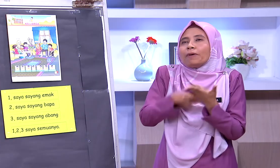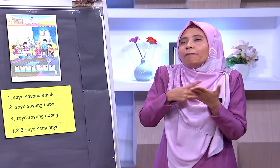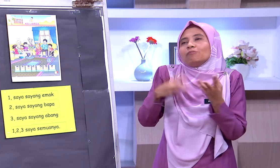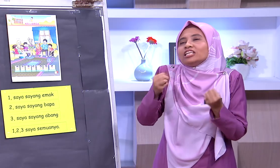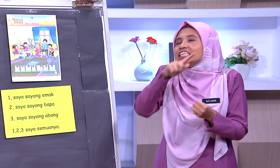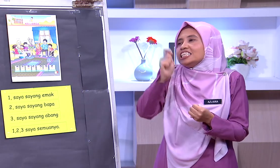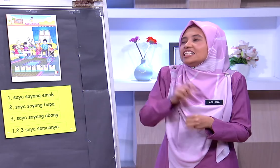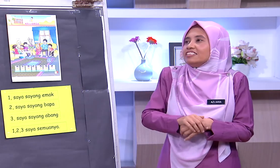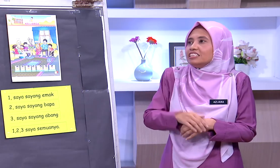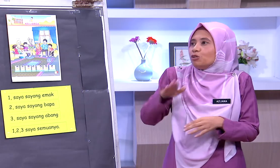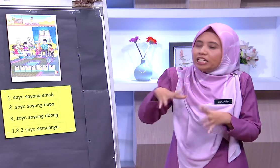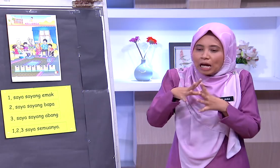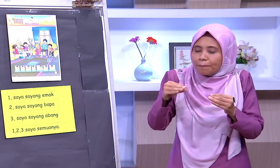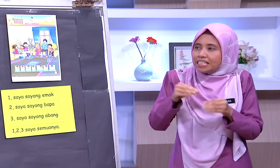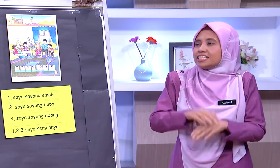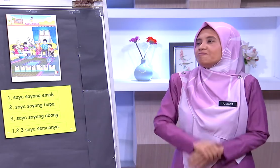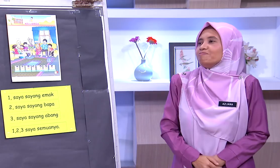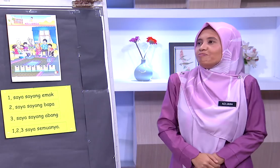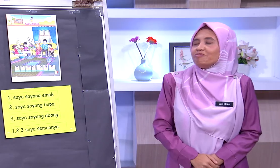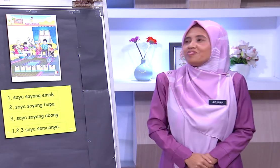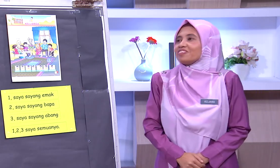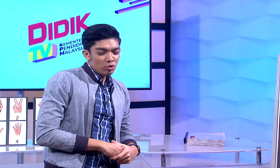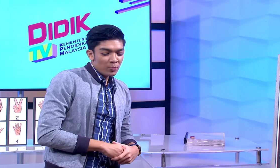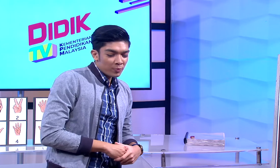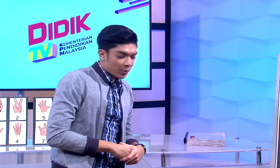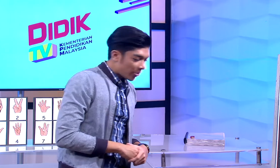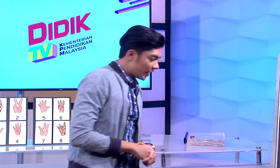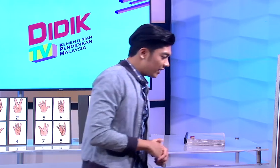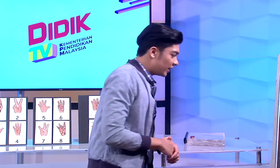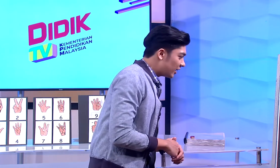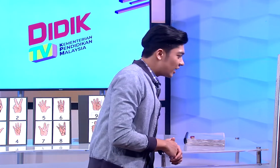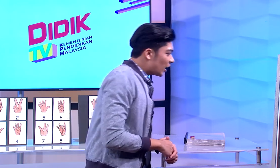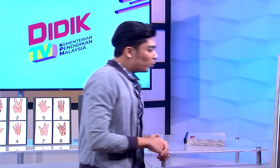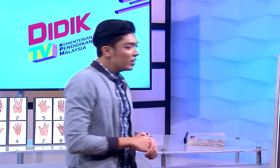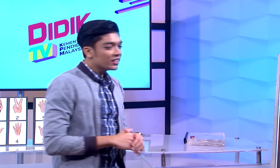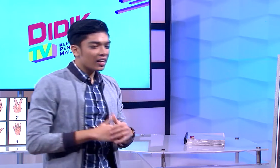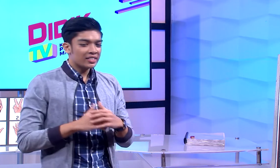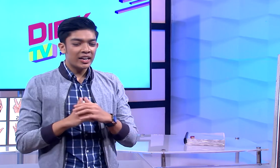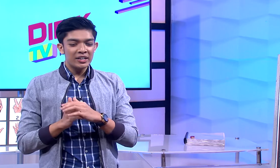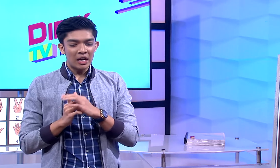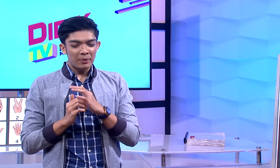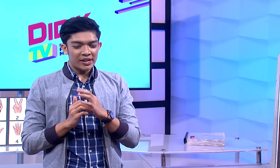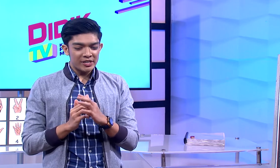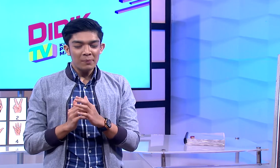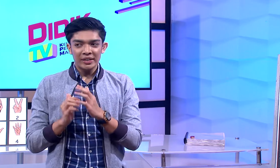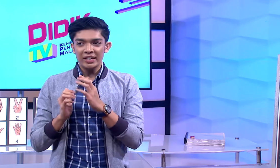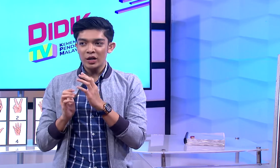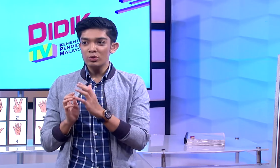apa-apa mau tanya ke sebelum kita habis agama sesungguhnya gurita sayuna belajar menyanyi lagu